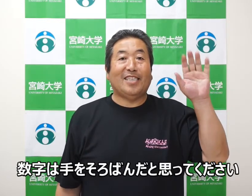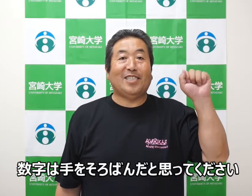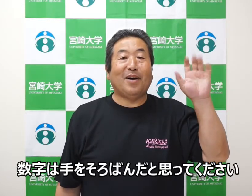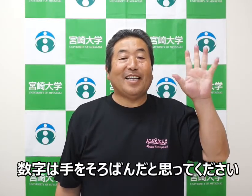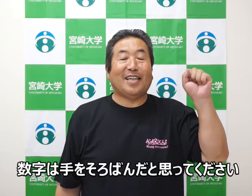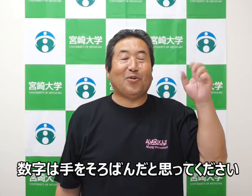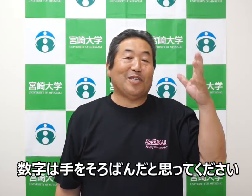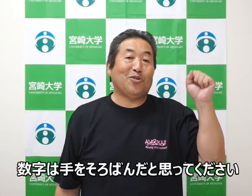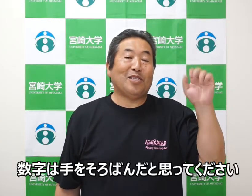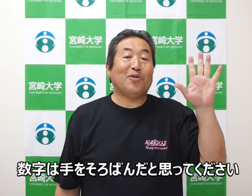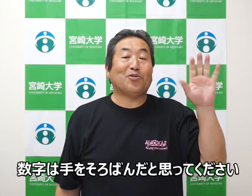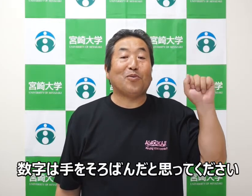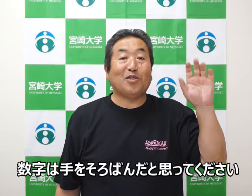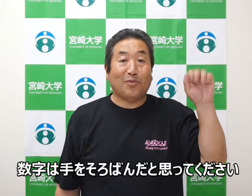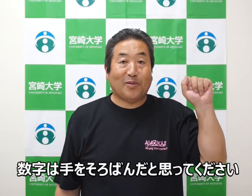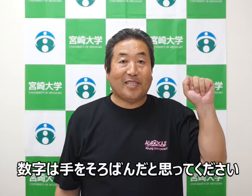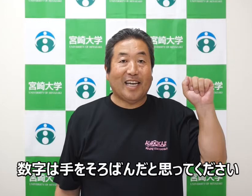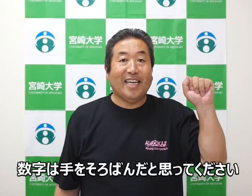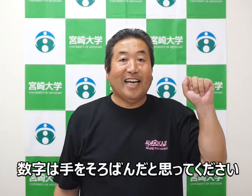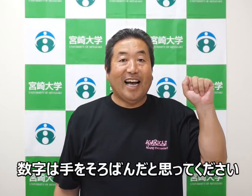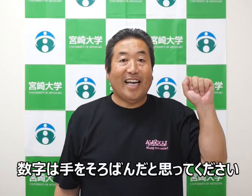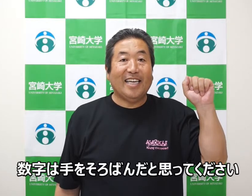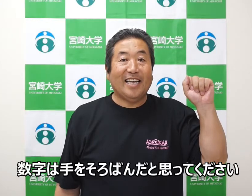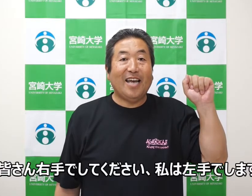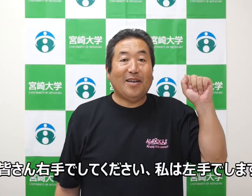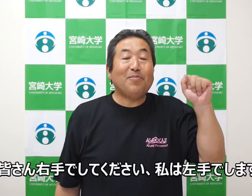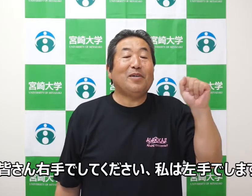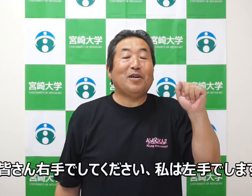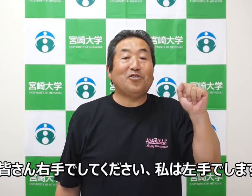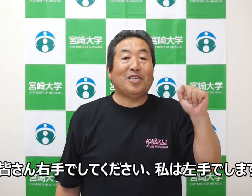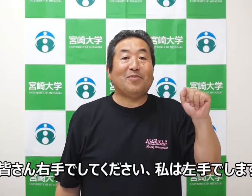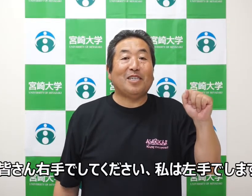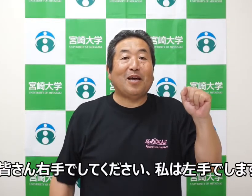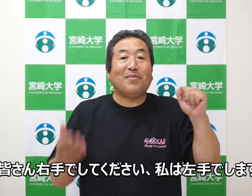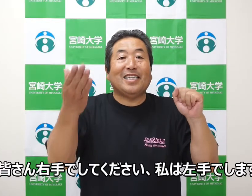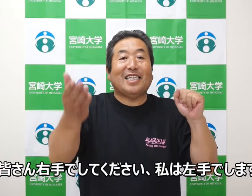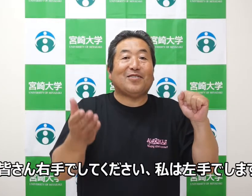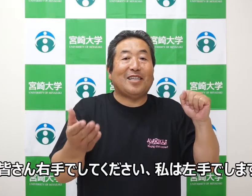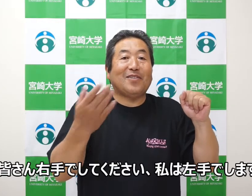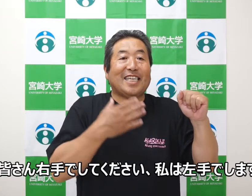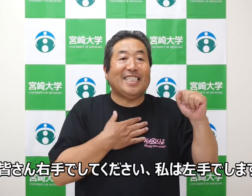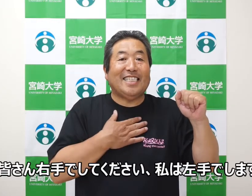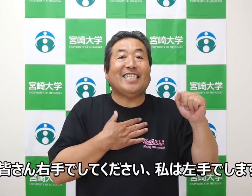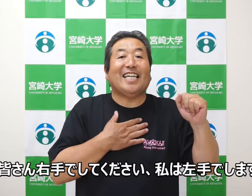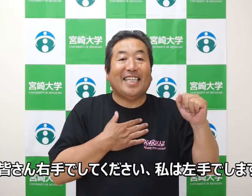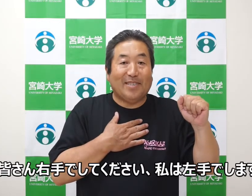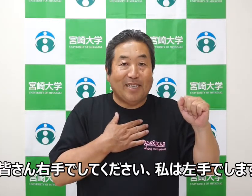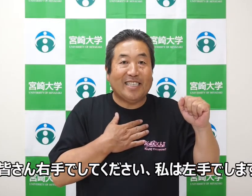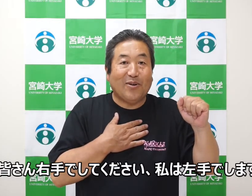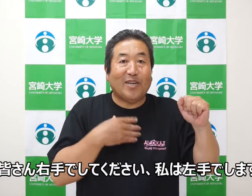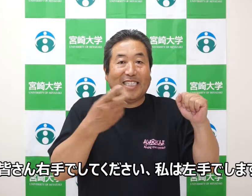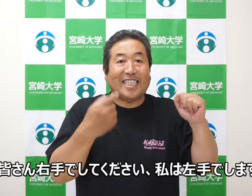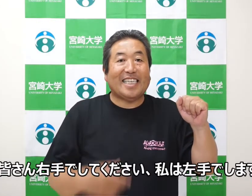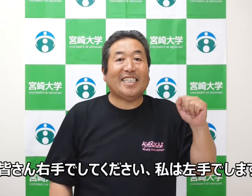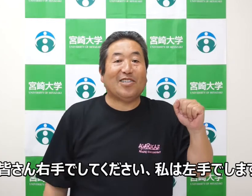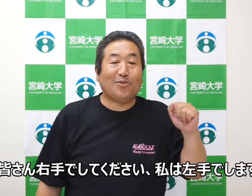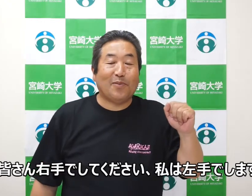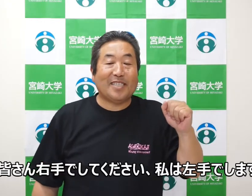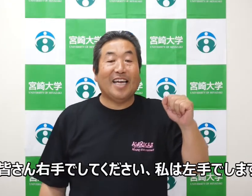番簡単な方です。手をそろばんと持ってください。はい。やっぱり一緒です。皆さん、右にしてください。また、左にします。同じ形になると思います。は